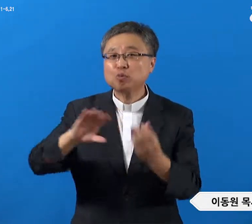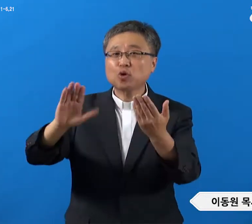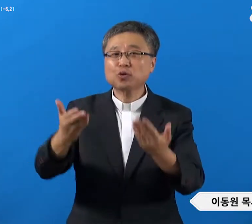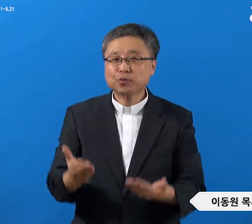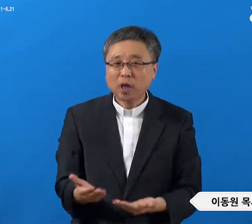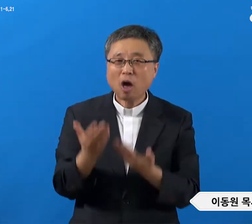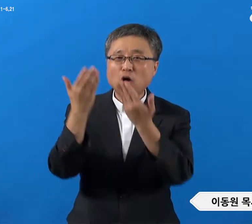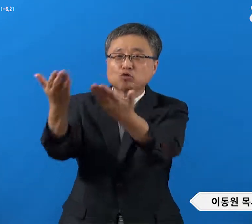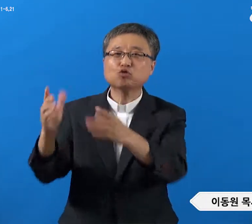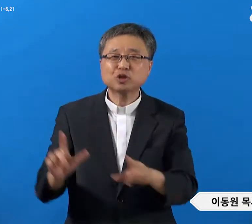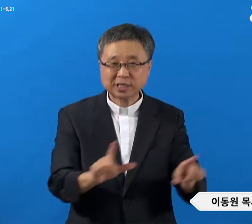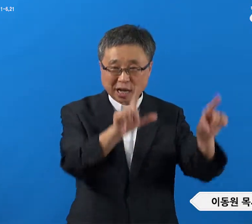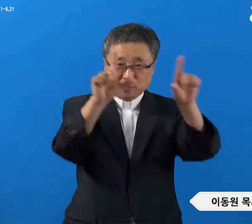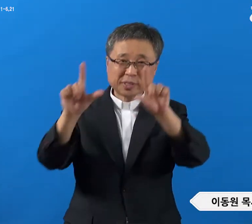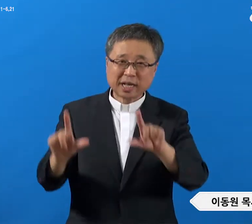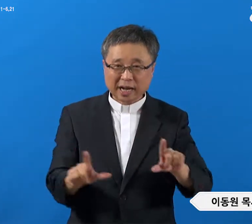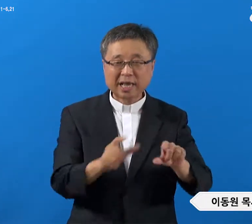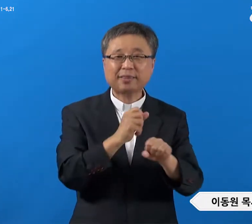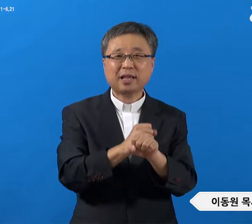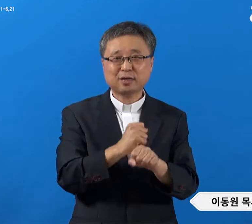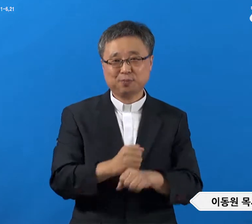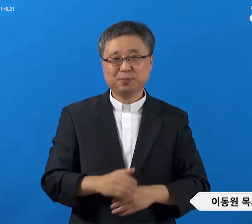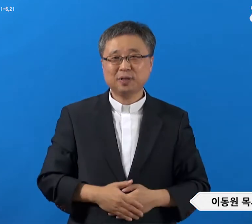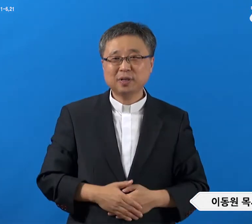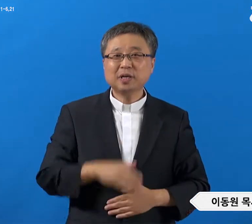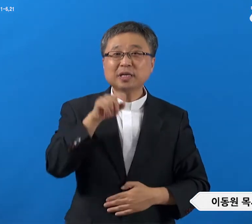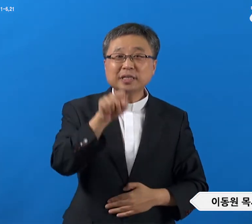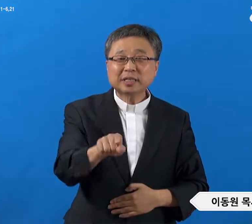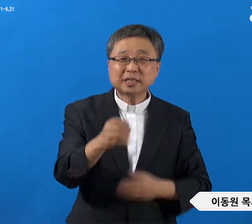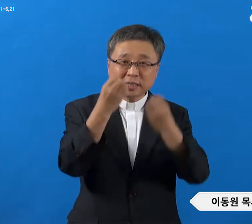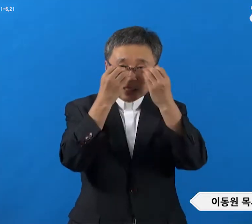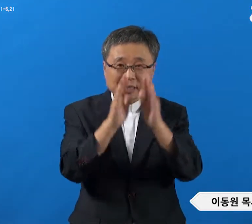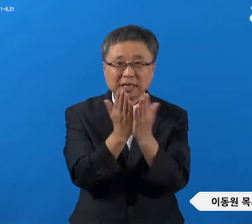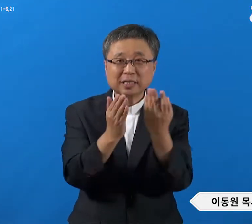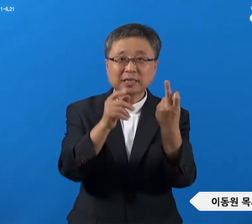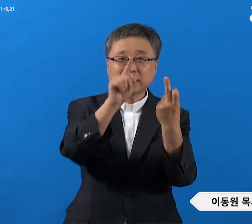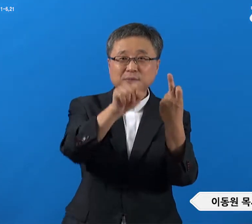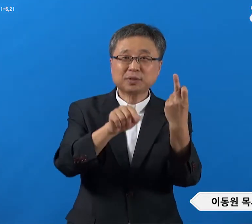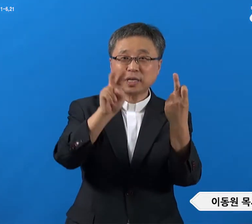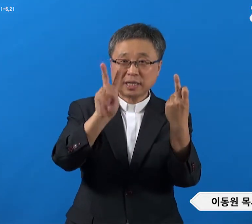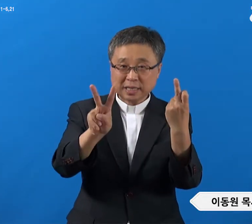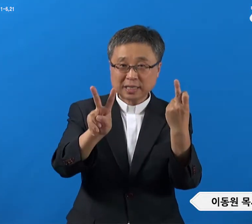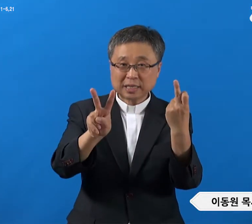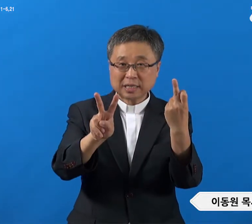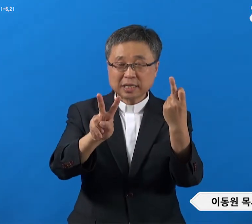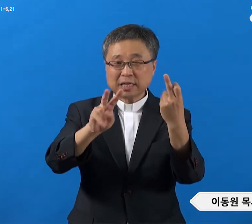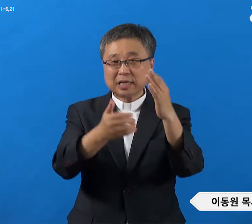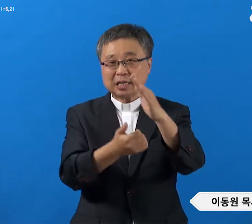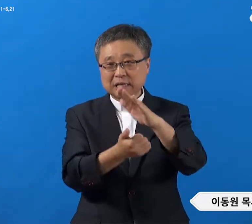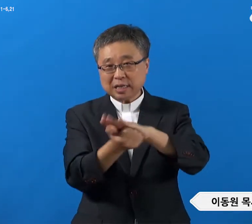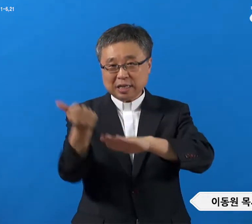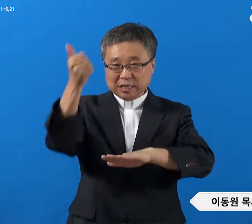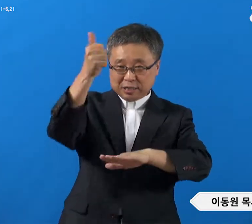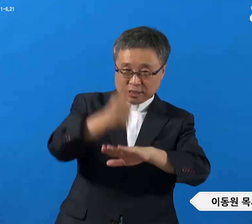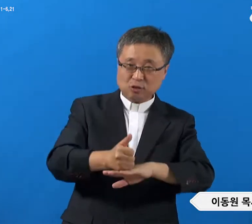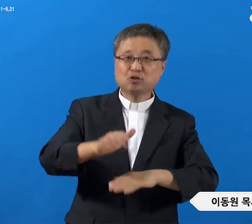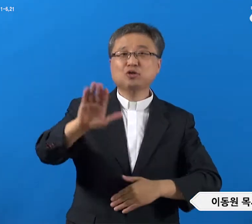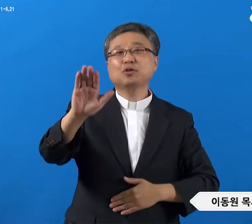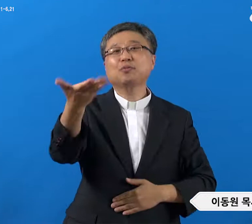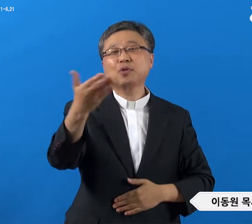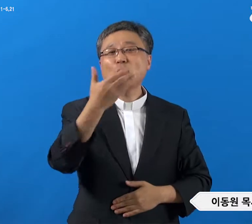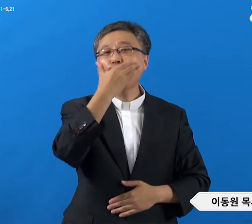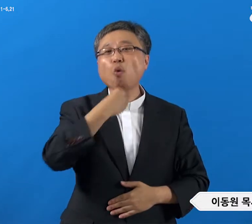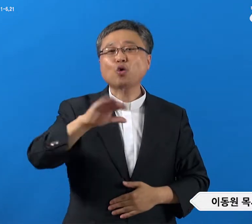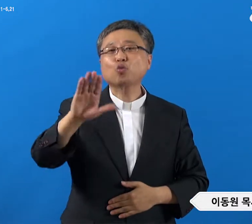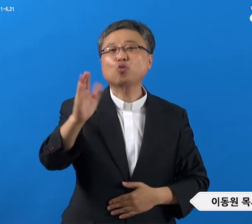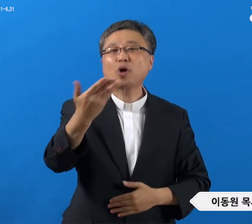되어주는 삶을 살아야 한다는 것입니다. 그것이 창세기 12장 2절의 성취예요. 12장 2절에 복이